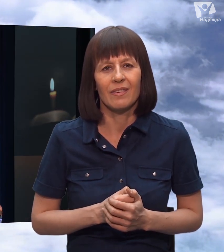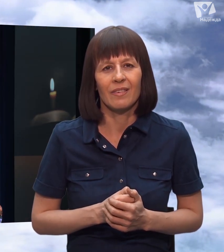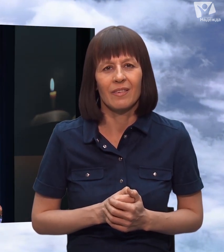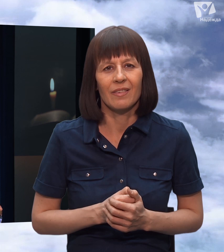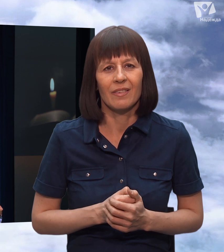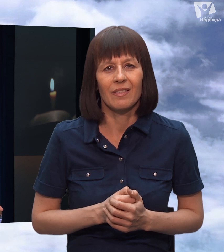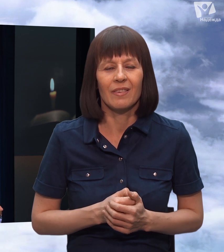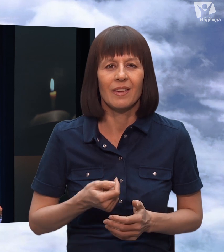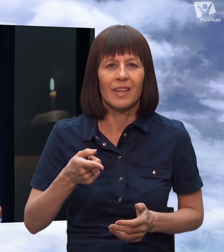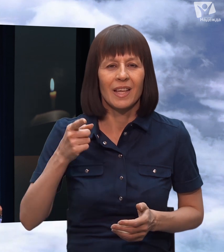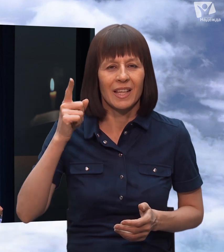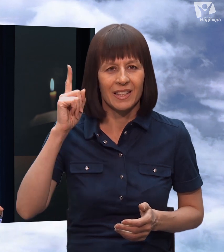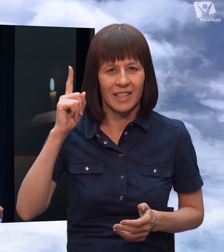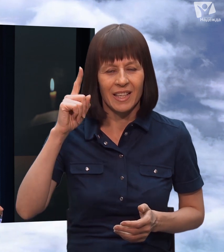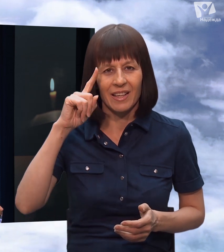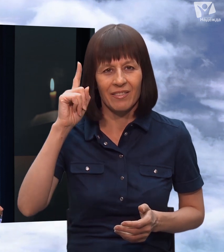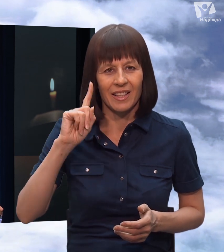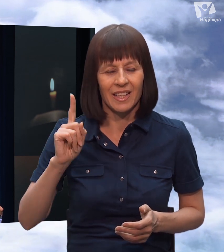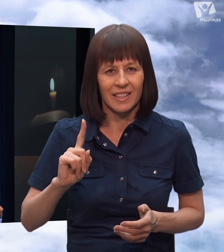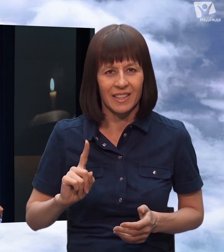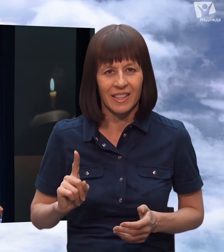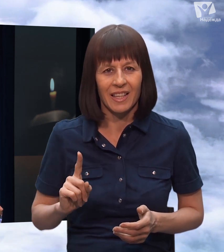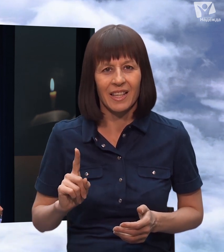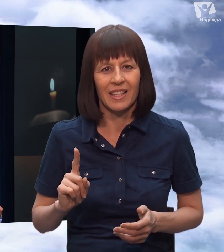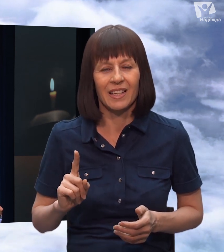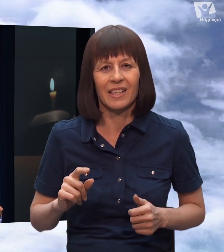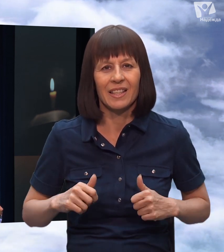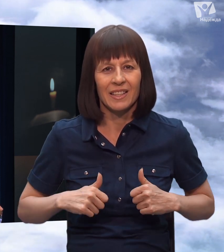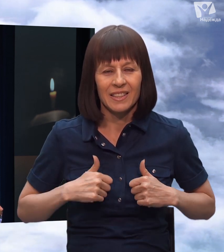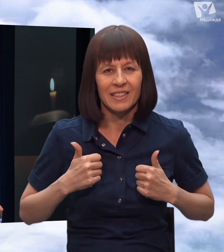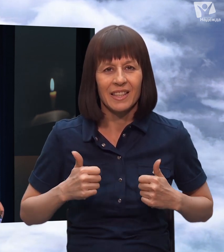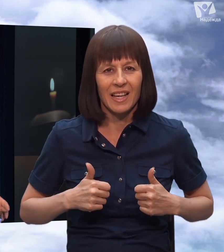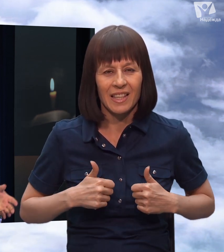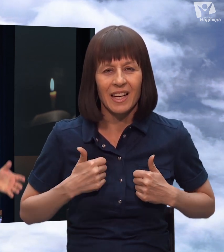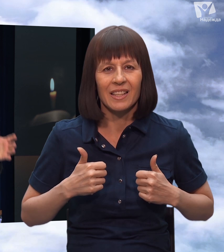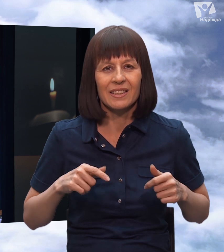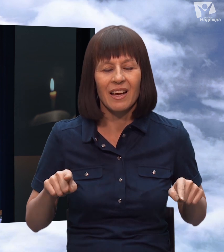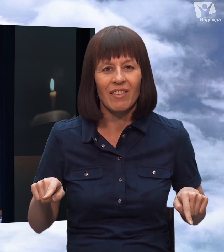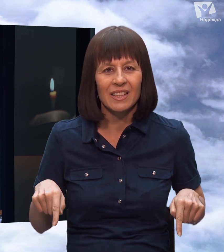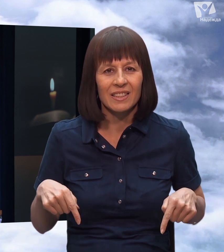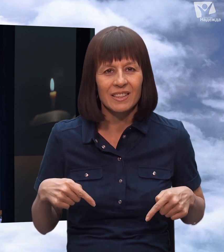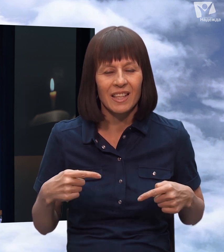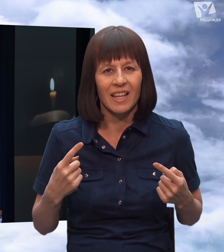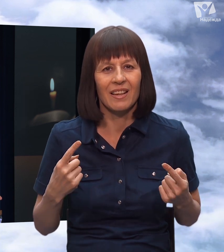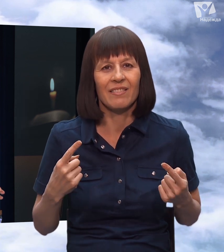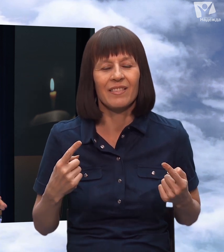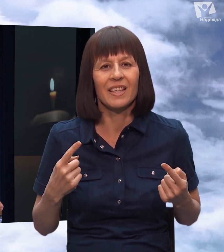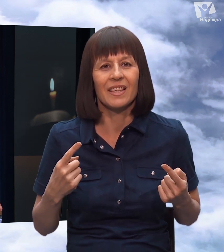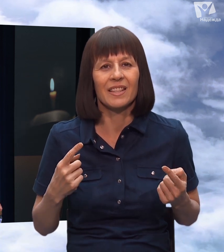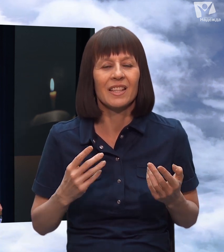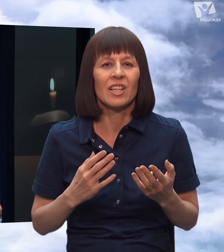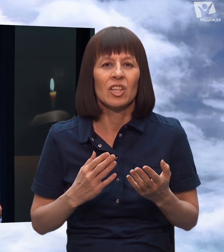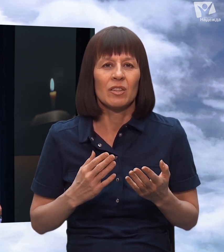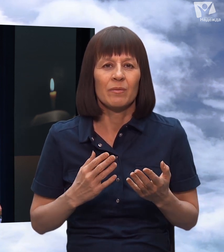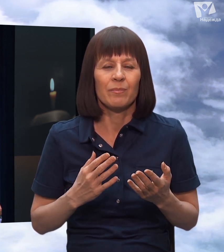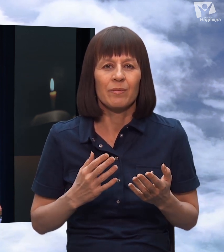восстановление культа служение яху был необходим мы видим что здесь проблема дан